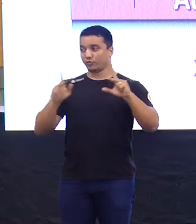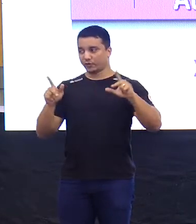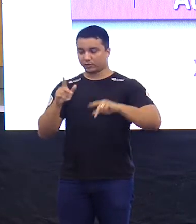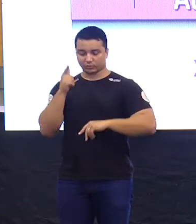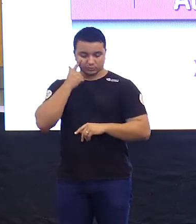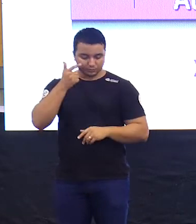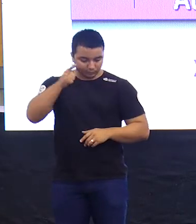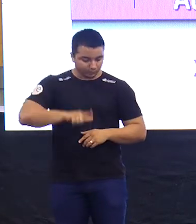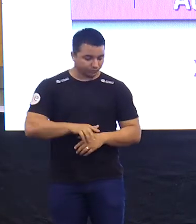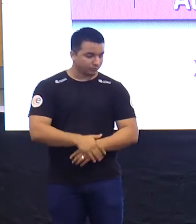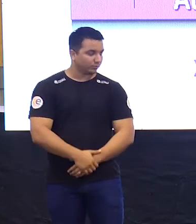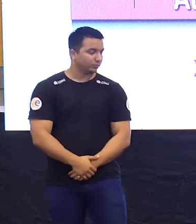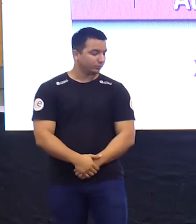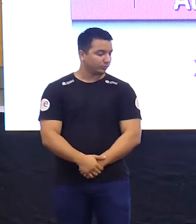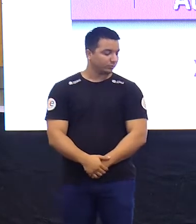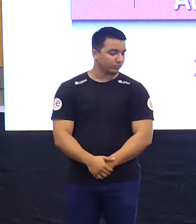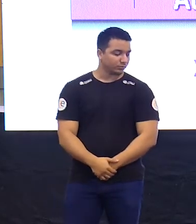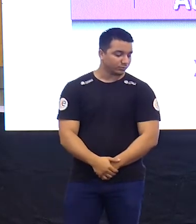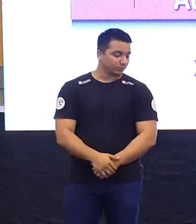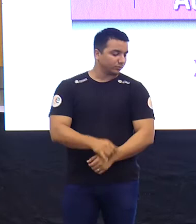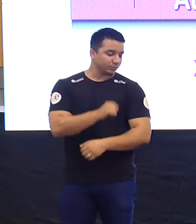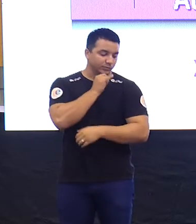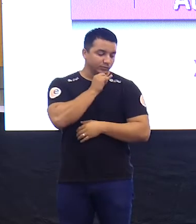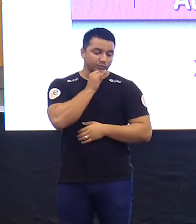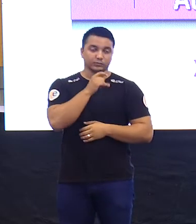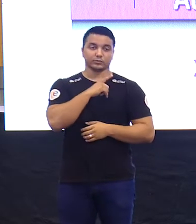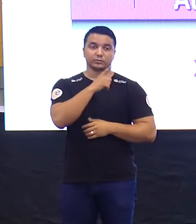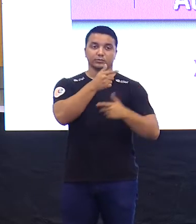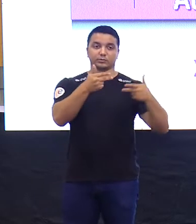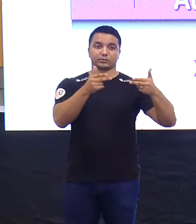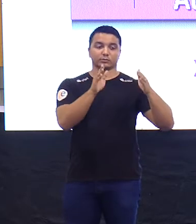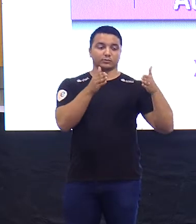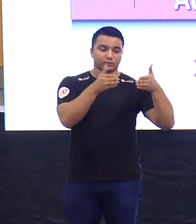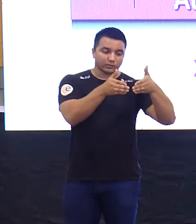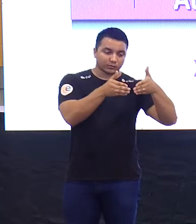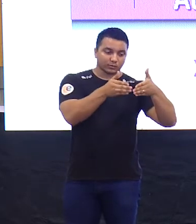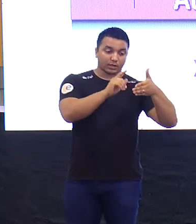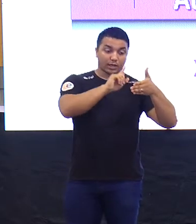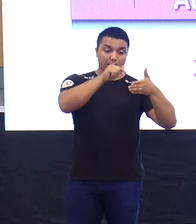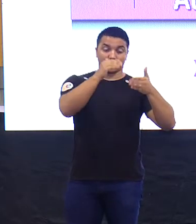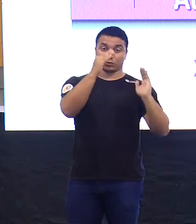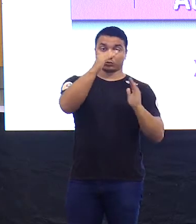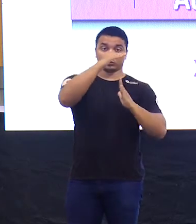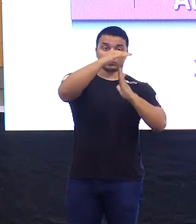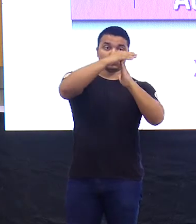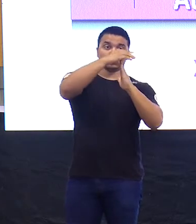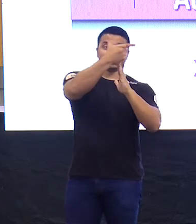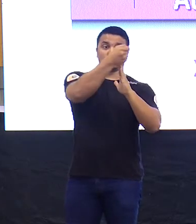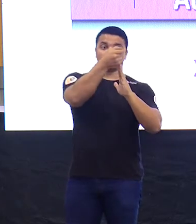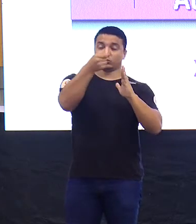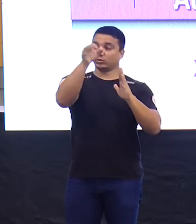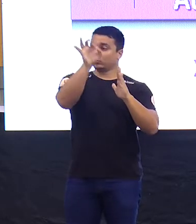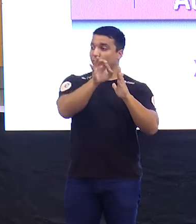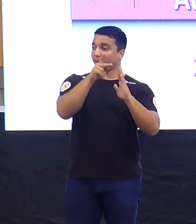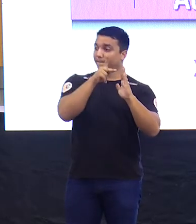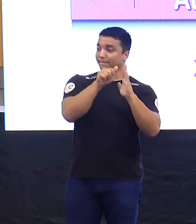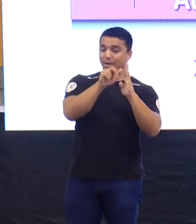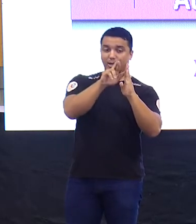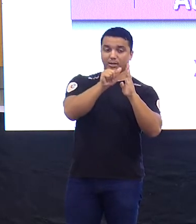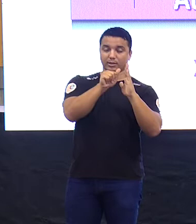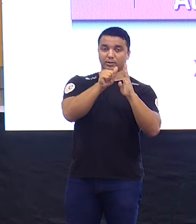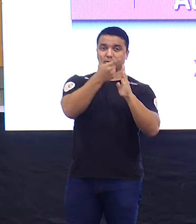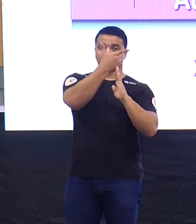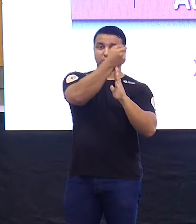repetir. Uma coisa é aumentar para 200%. Olha o português.